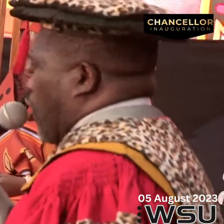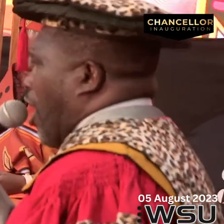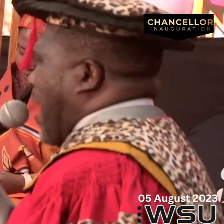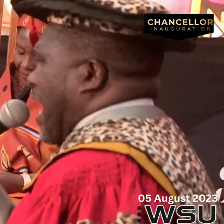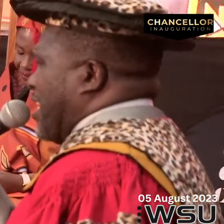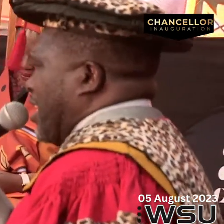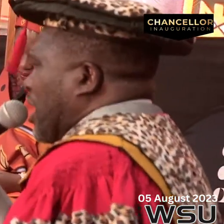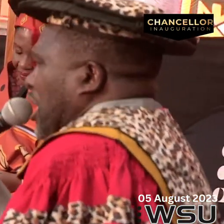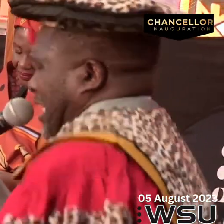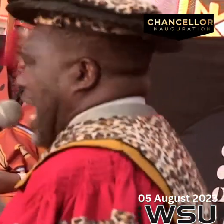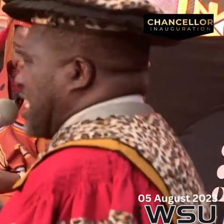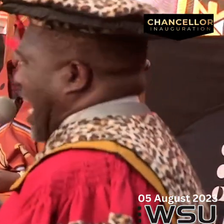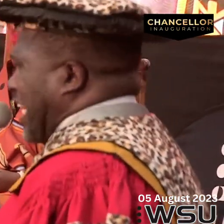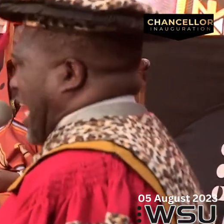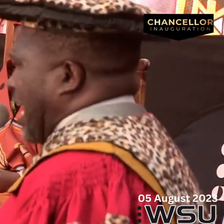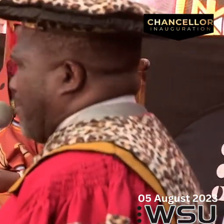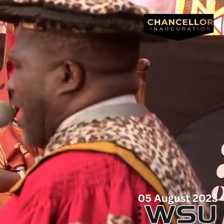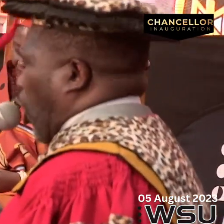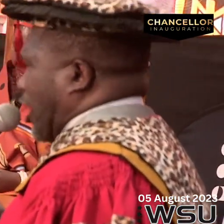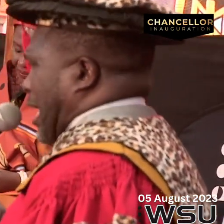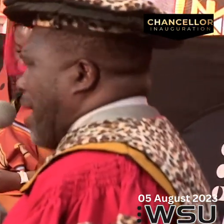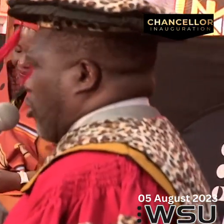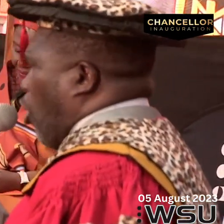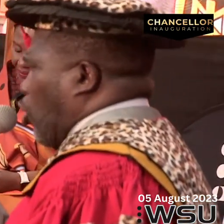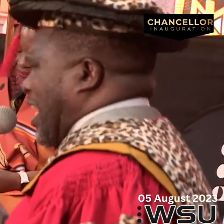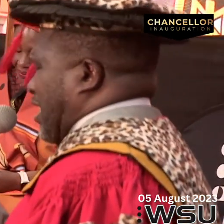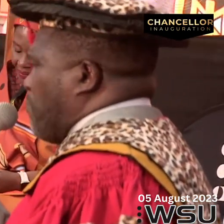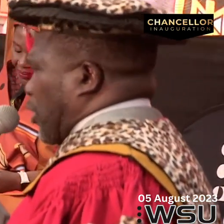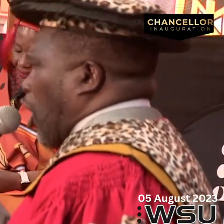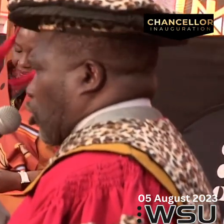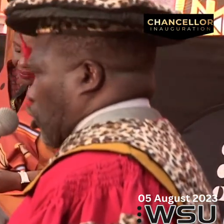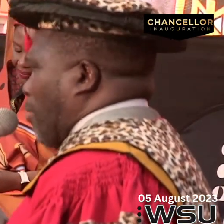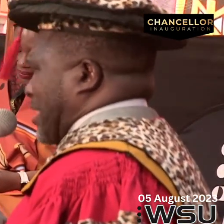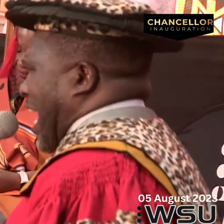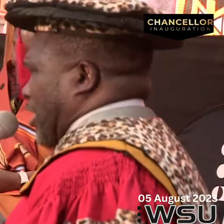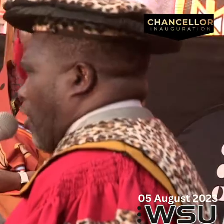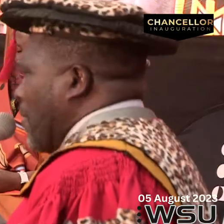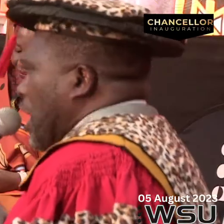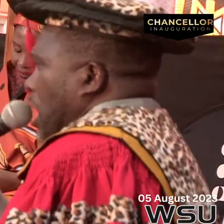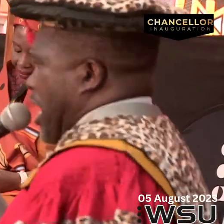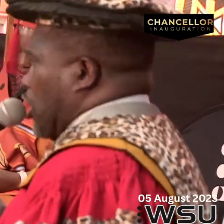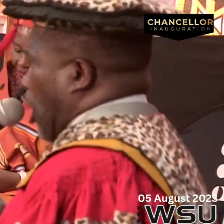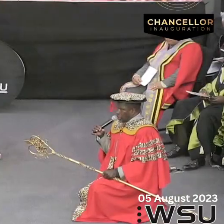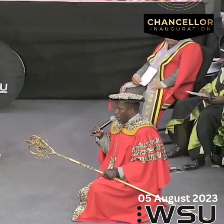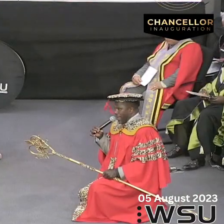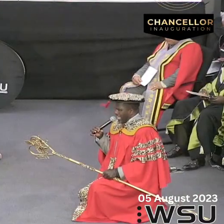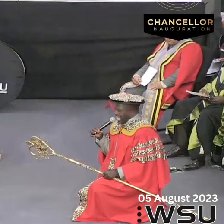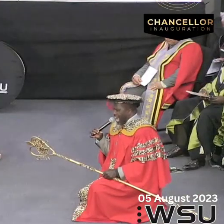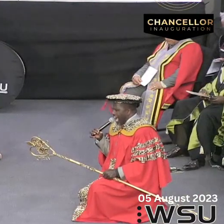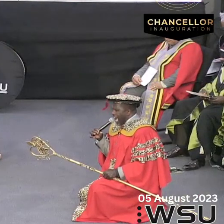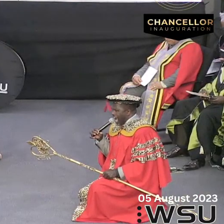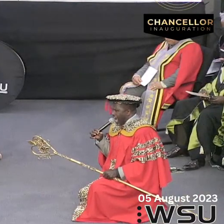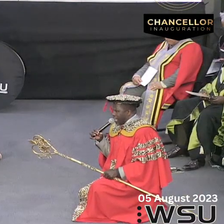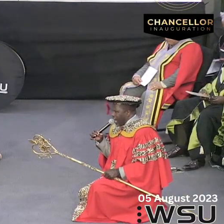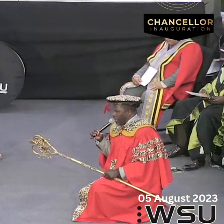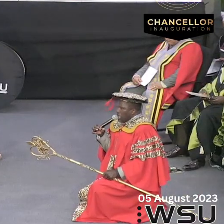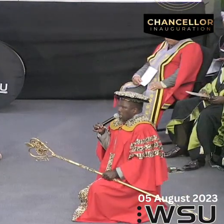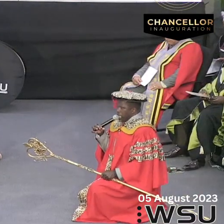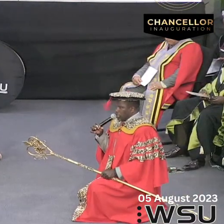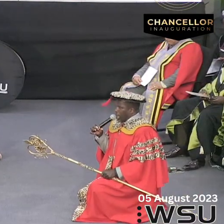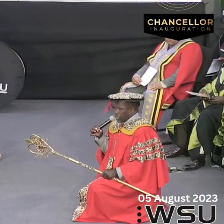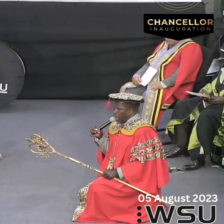Ndithetha ngobani xa ndithetha ngamadoda amakhulu asiphicothi somthetho, iinto